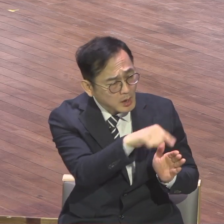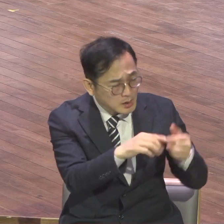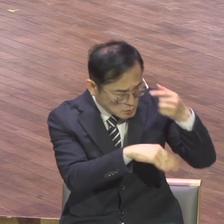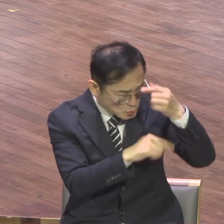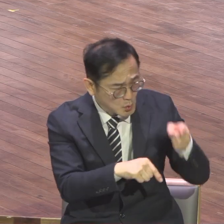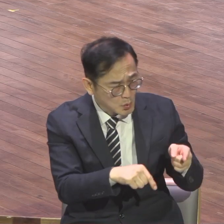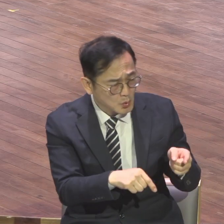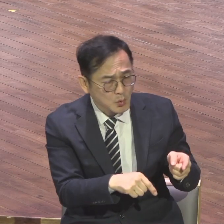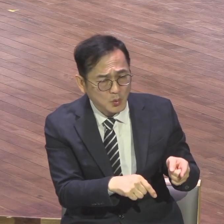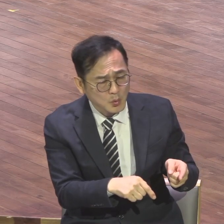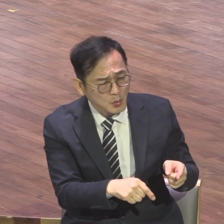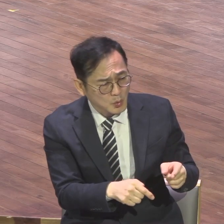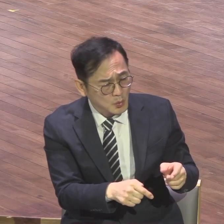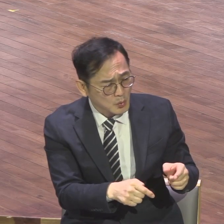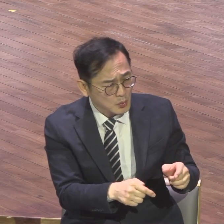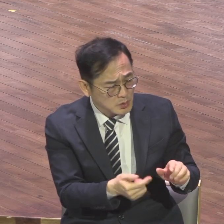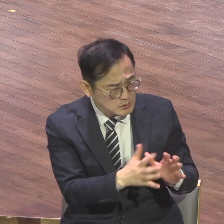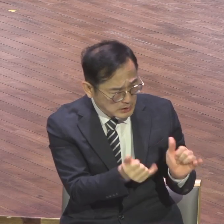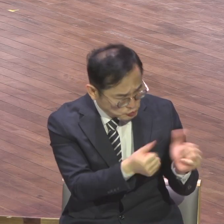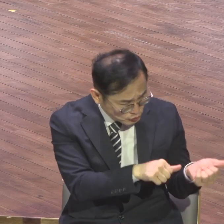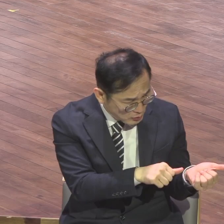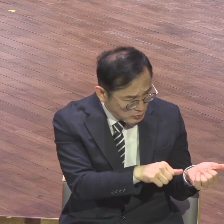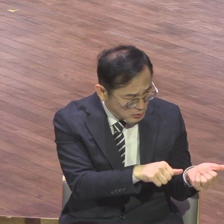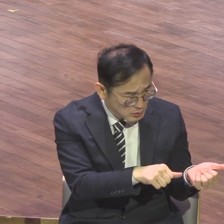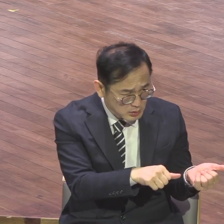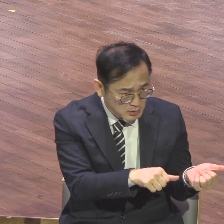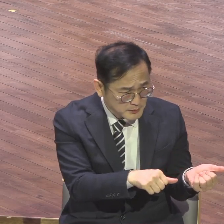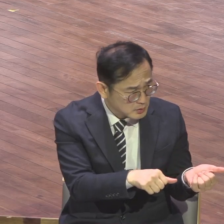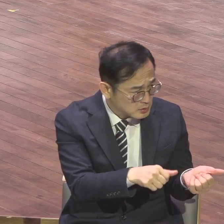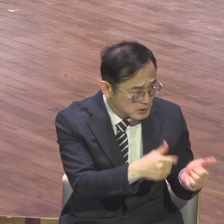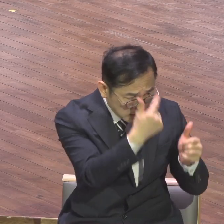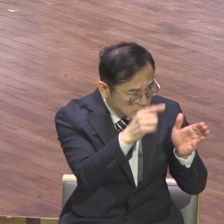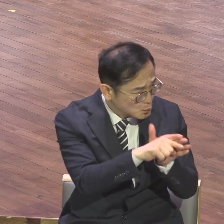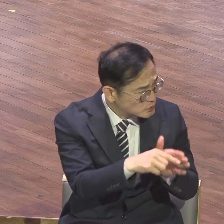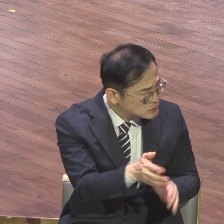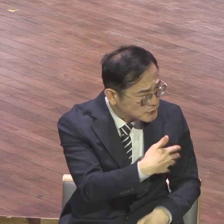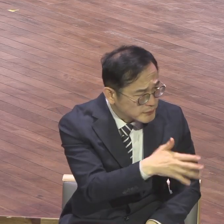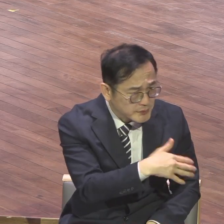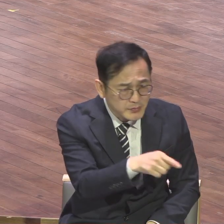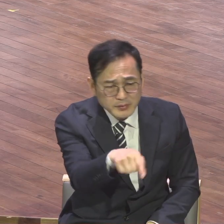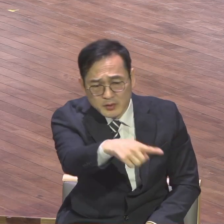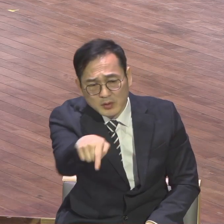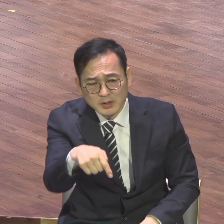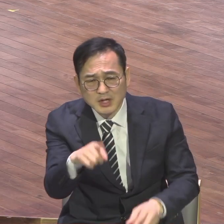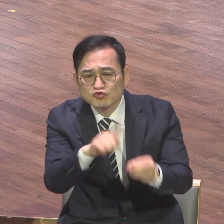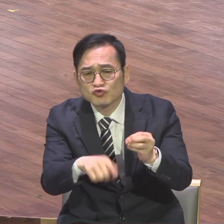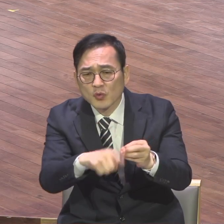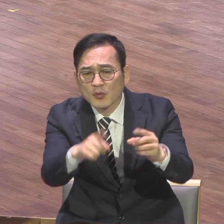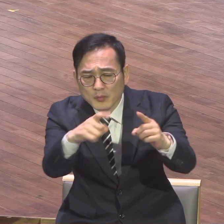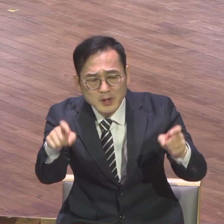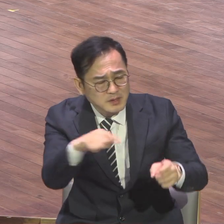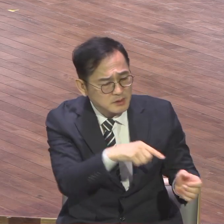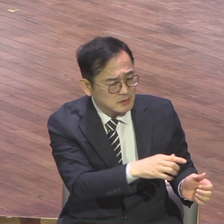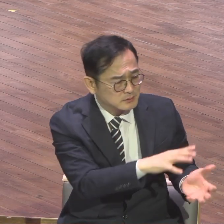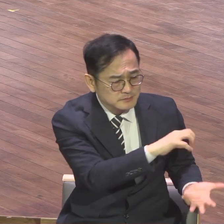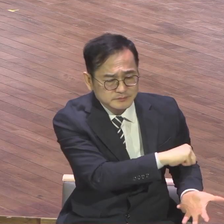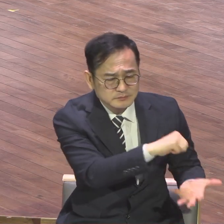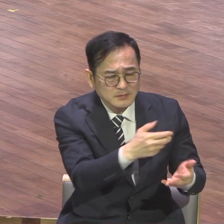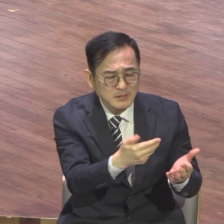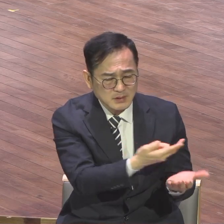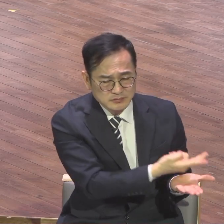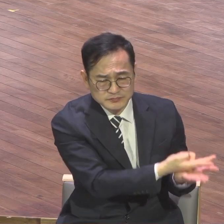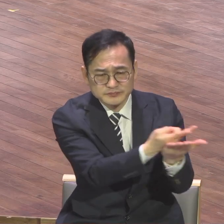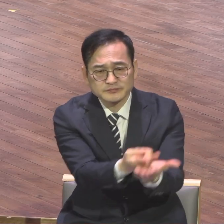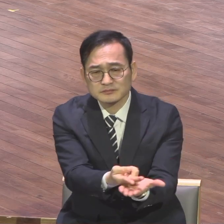성도가 죽었는데 불교가 같이 할 수 없잖아요. 그게 왜 기독교식으로 장례를 치러야 되는데 딱 그냥 낙골당이 불교 전주교니까 이걸